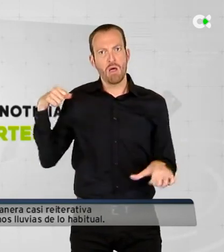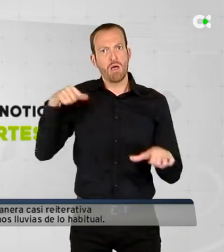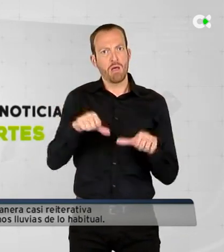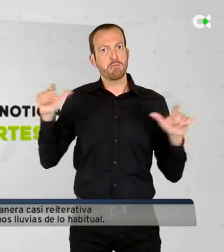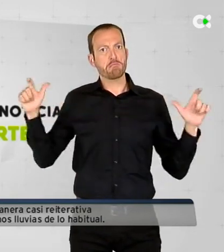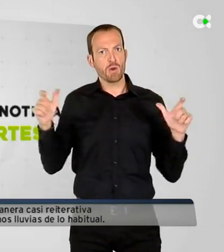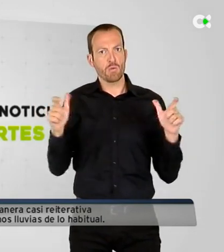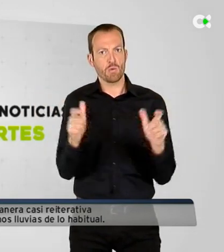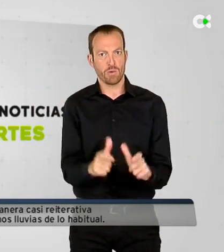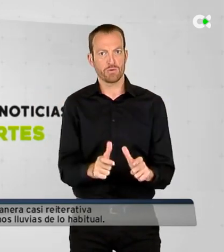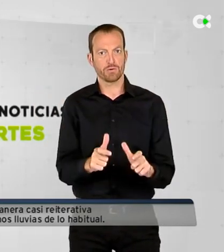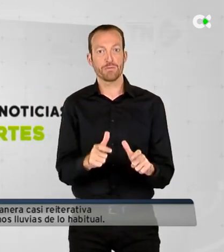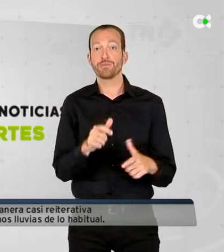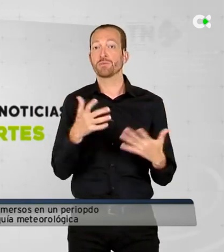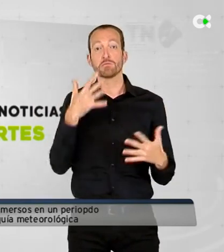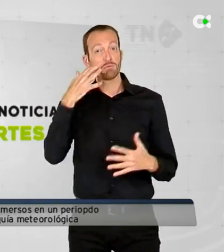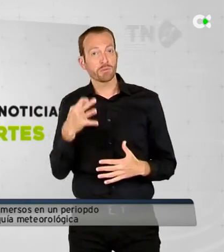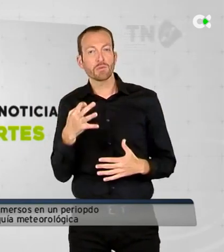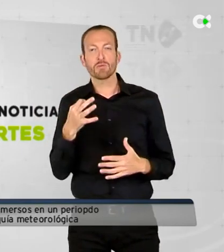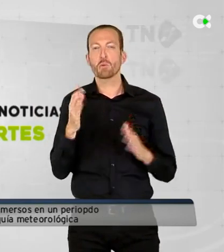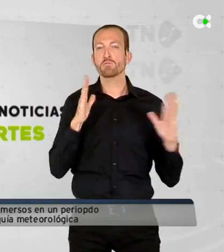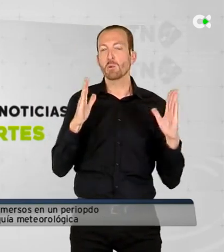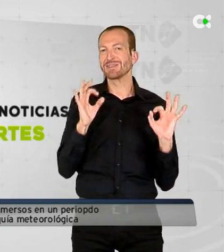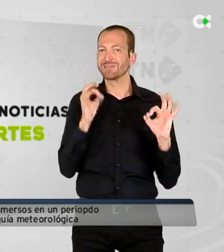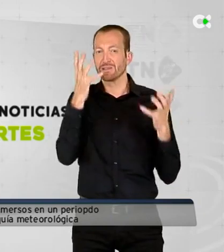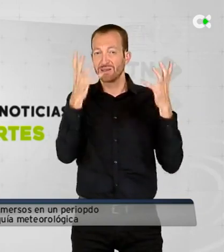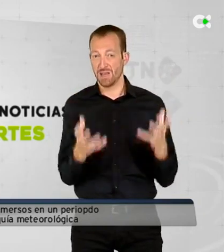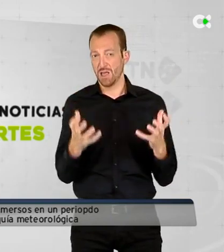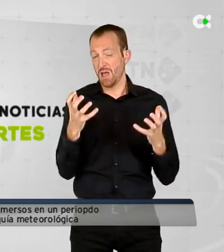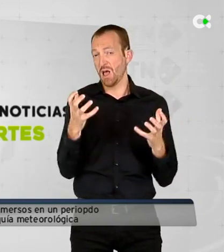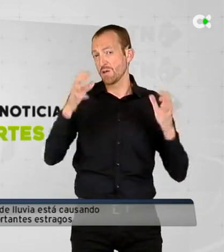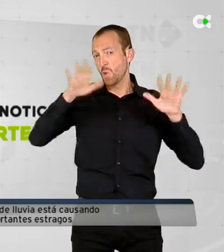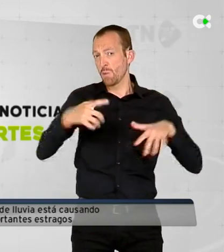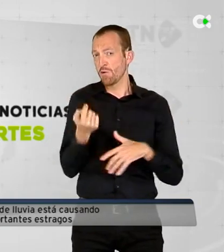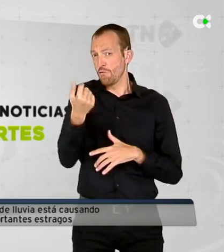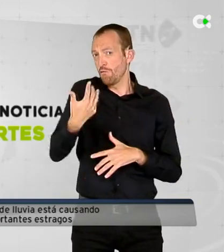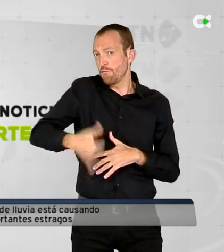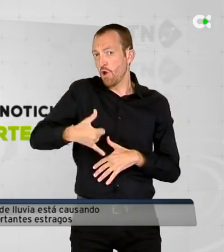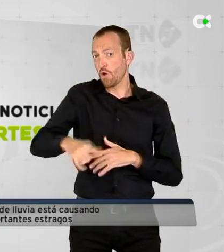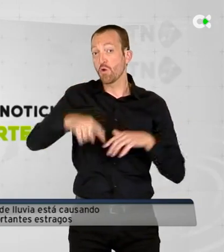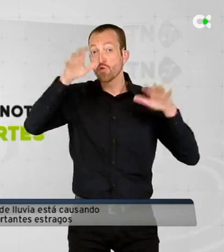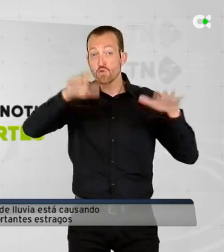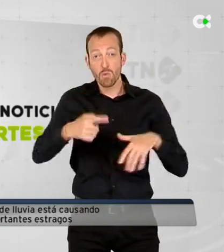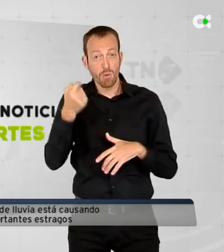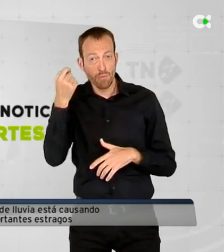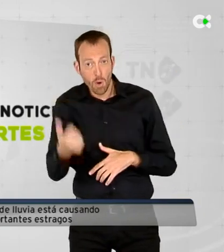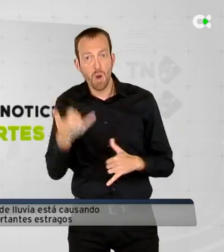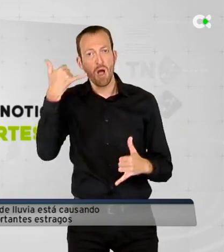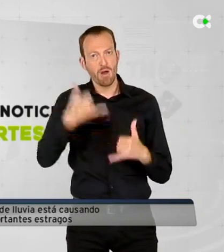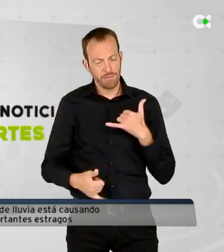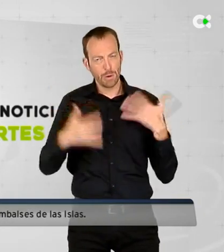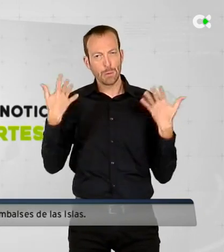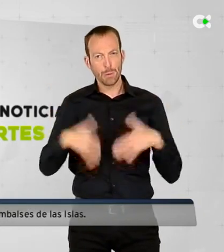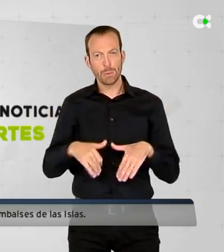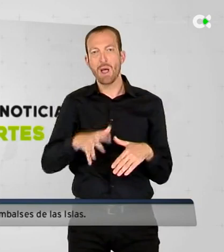menos lluvias de lo habitual. Estamos inmersos en un periodo de sequía meteorológica y el déficit de lluvia está causando importantes